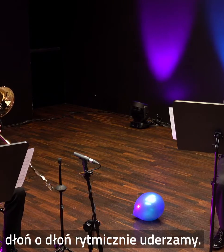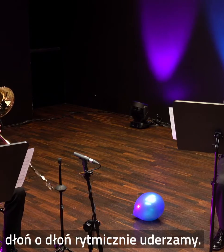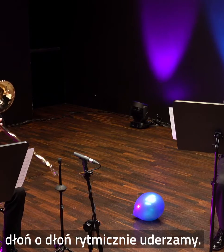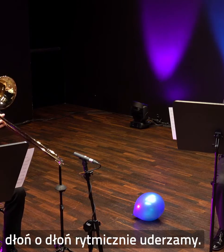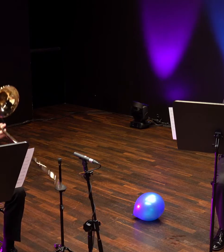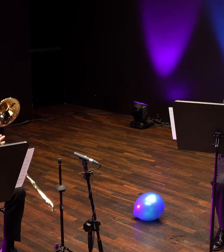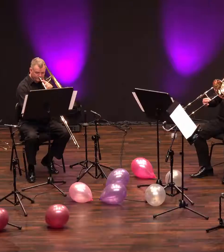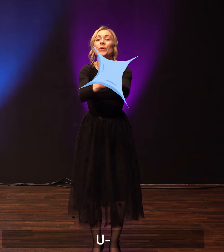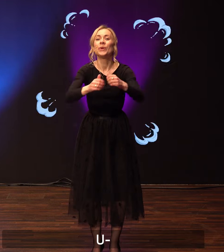uderzamy.